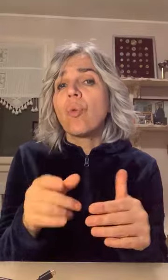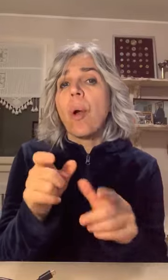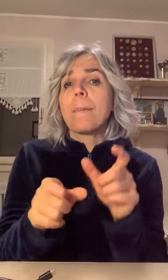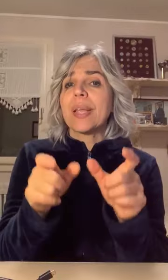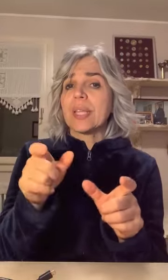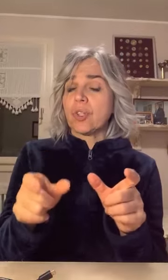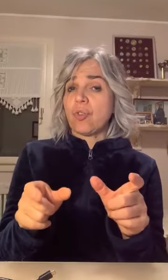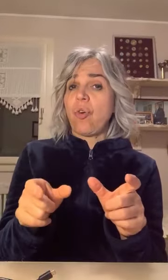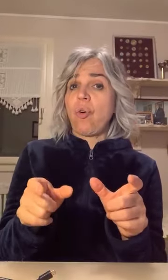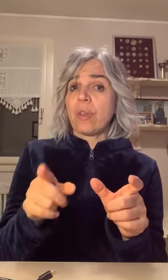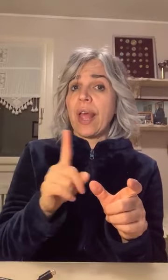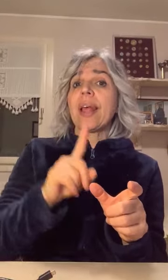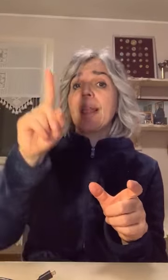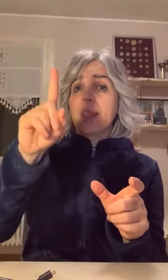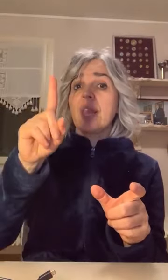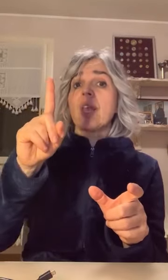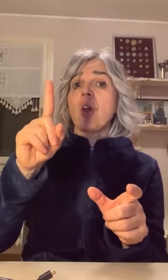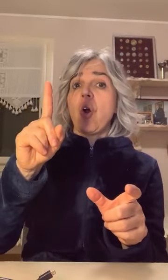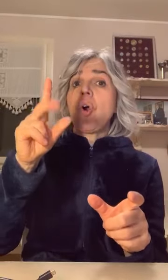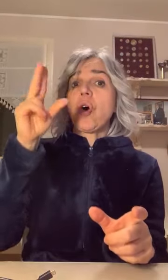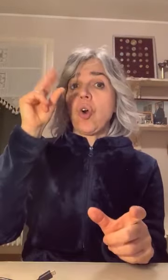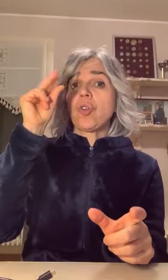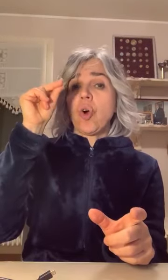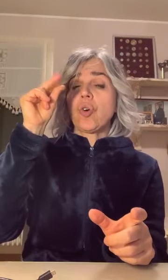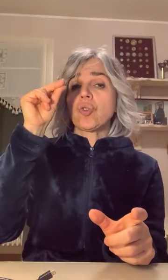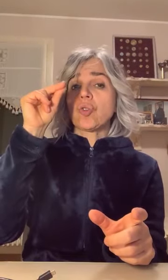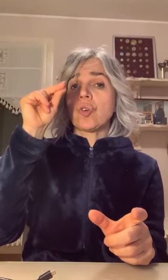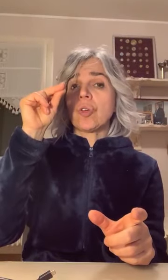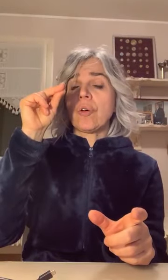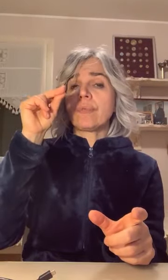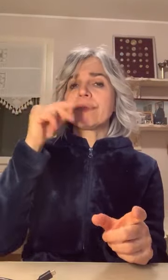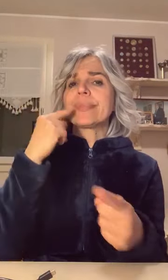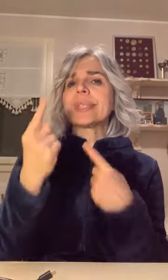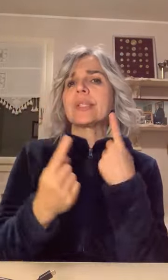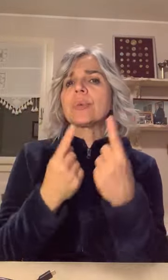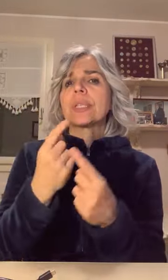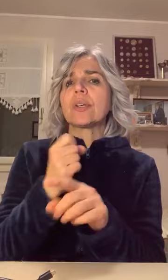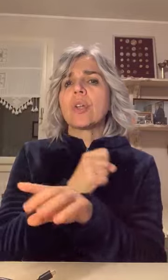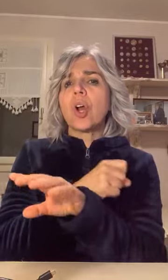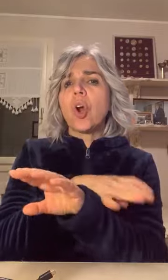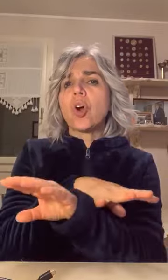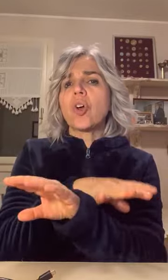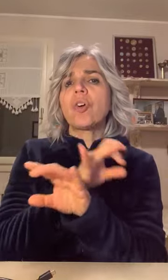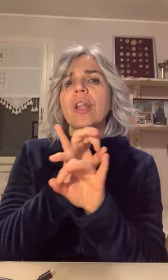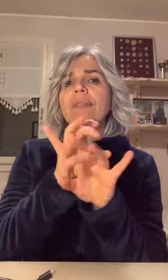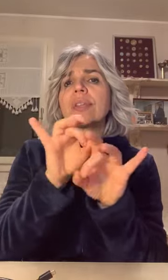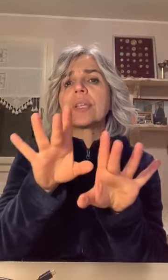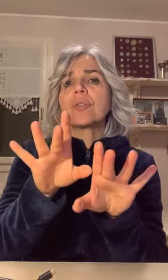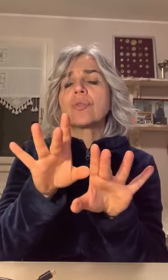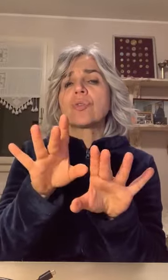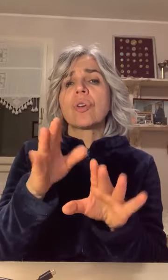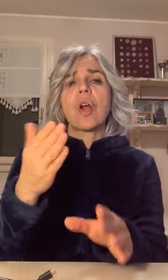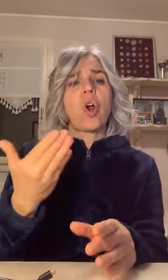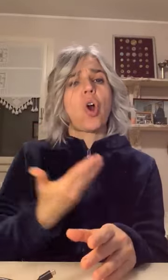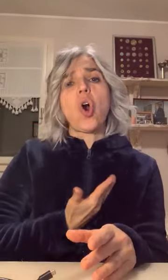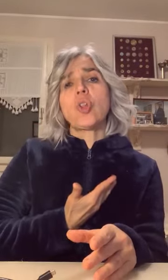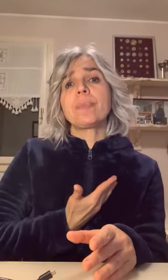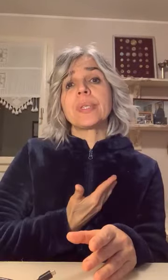stati colpiti dal coronavirus e sono morti, però quello che voglio dirvi è che voglio lasciarvi con il messaggio di